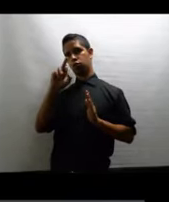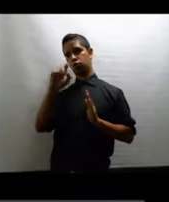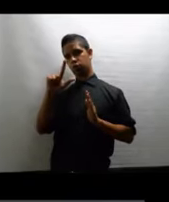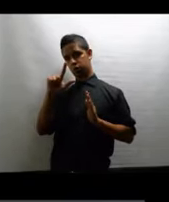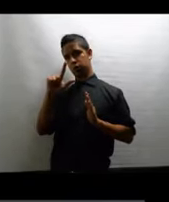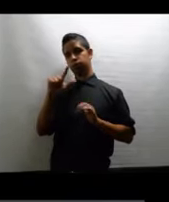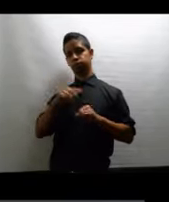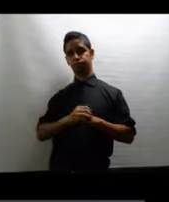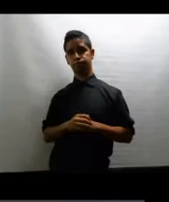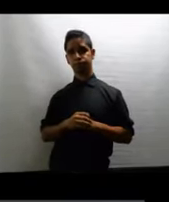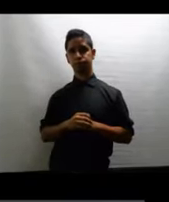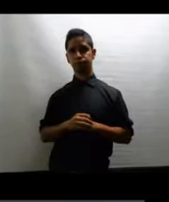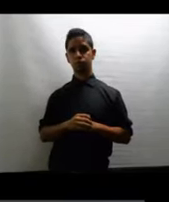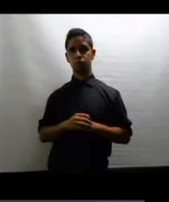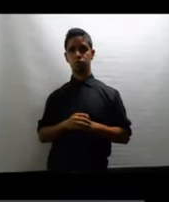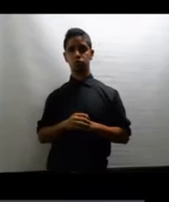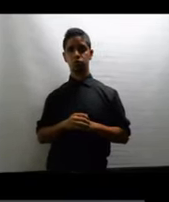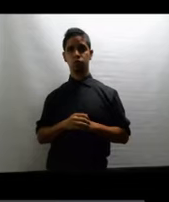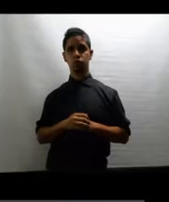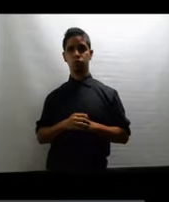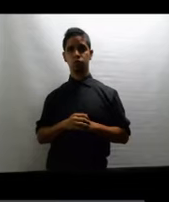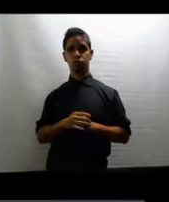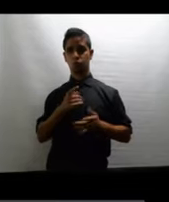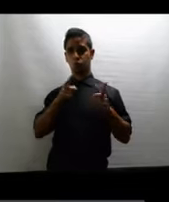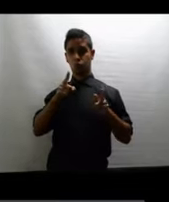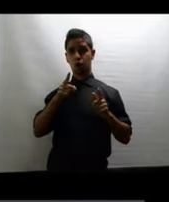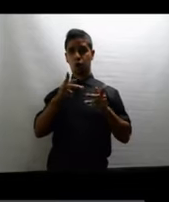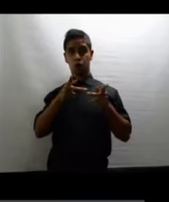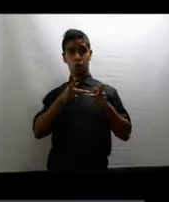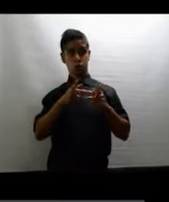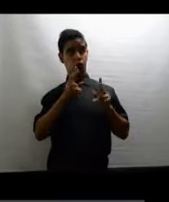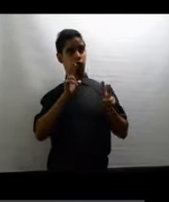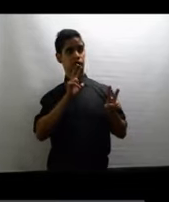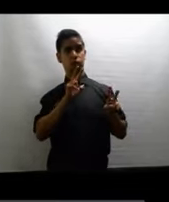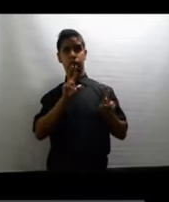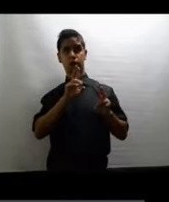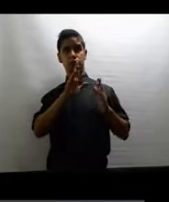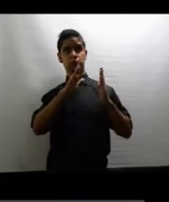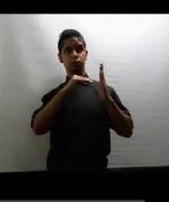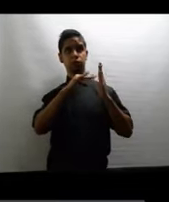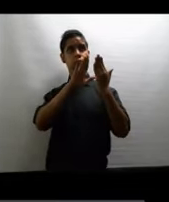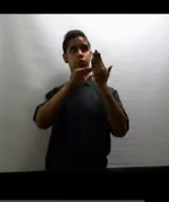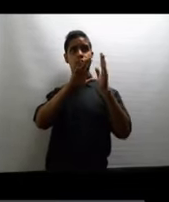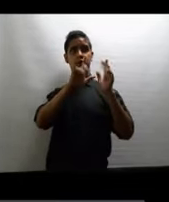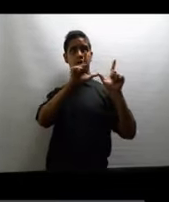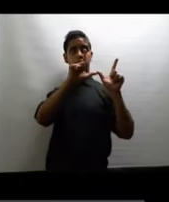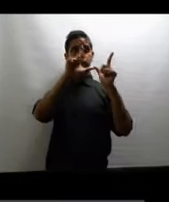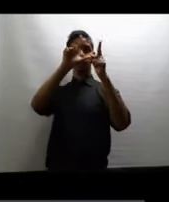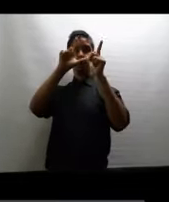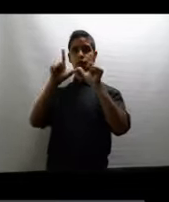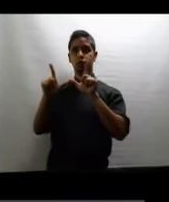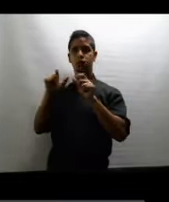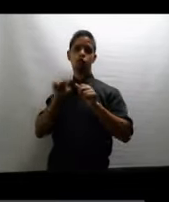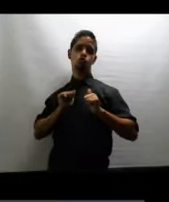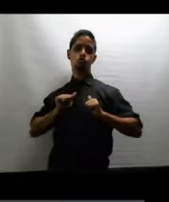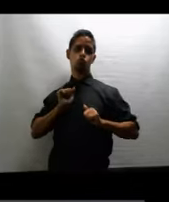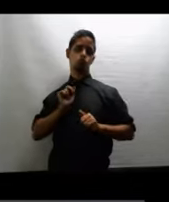hemos hecho un recuento para ambientar el espacio con las carátulas que Martorell, el artista nuestro